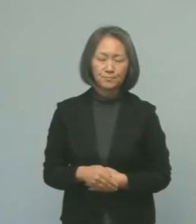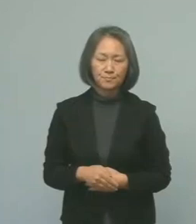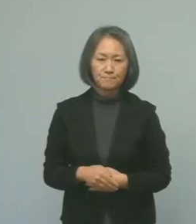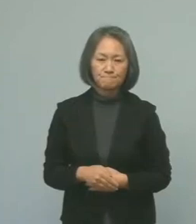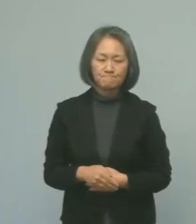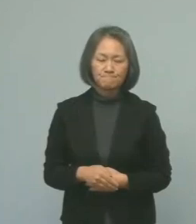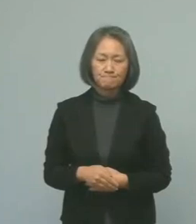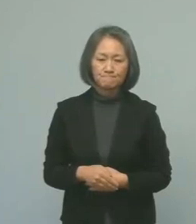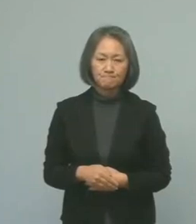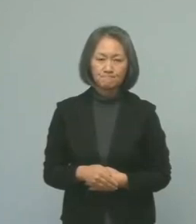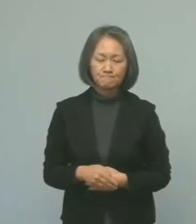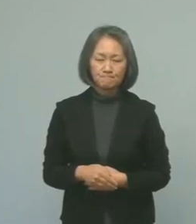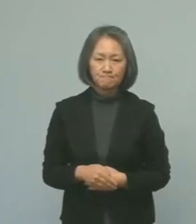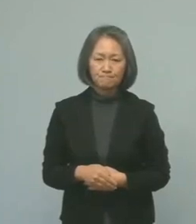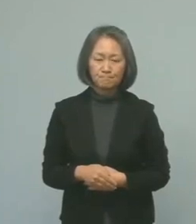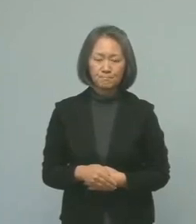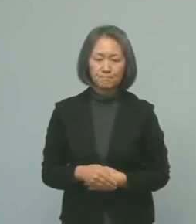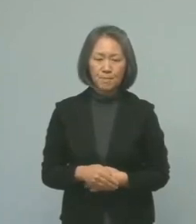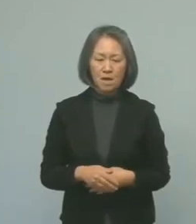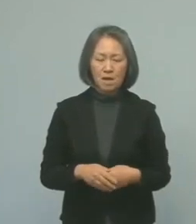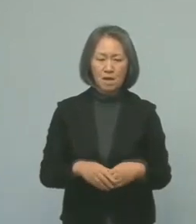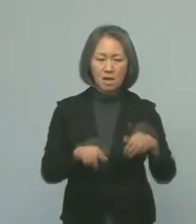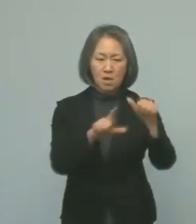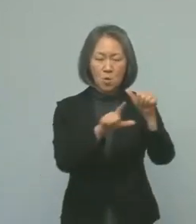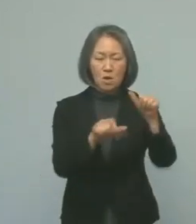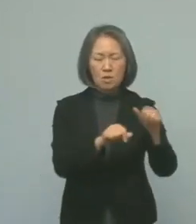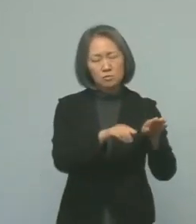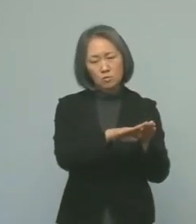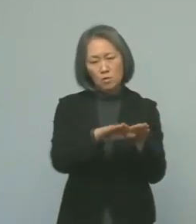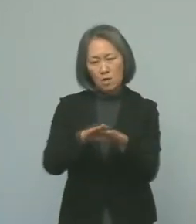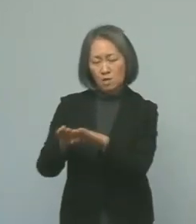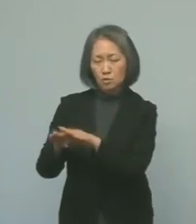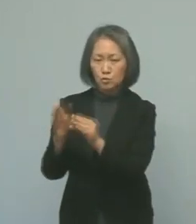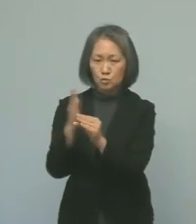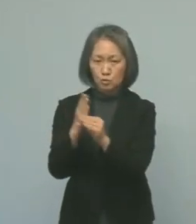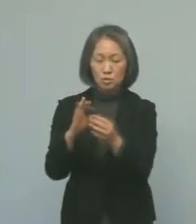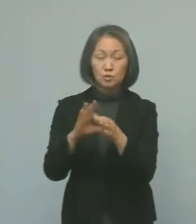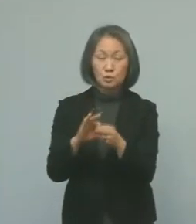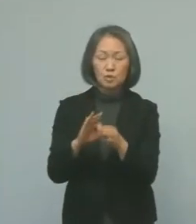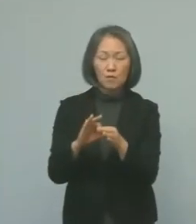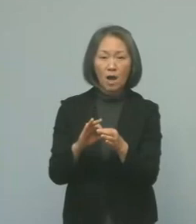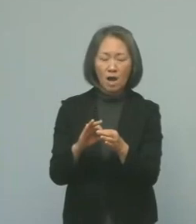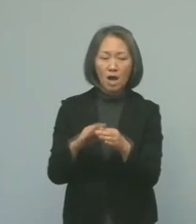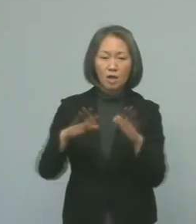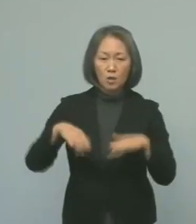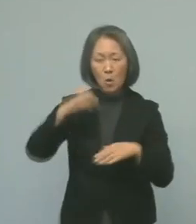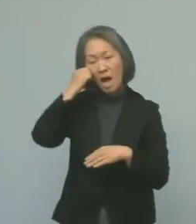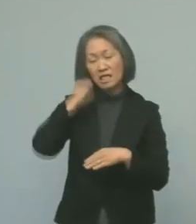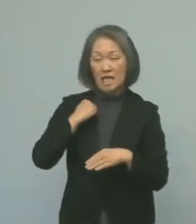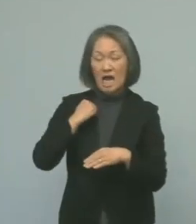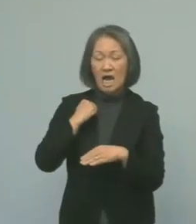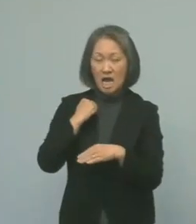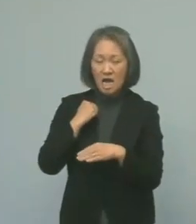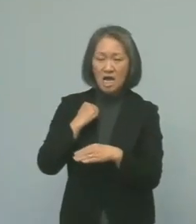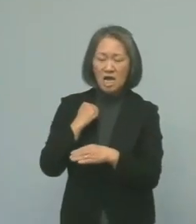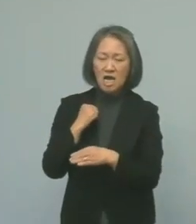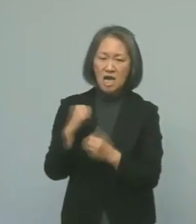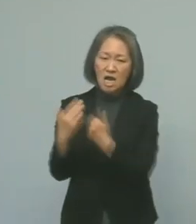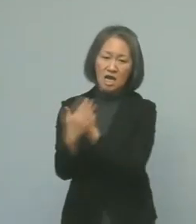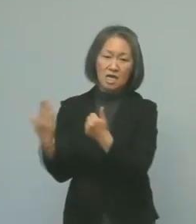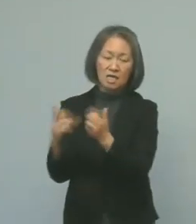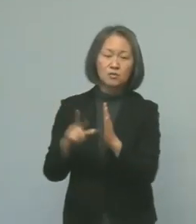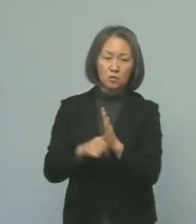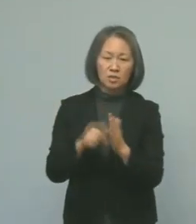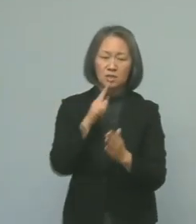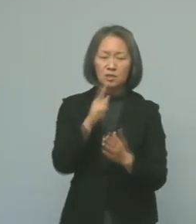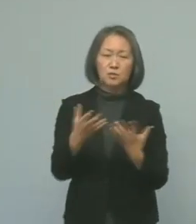ということであります。連休中というようなことについては午前中の定例記者会見で申し上げましたので、